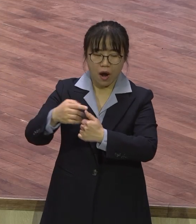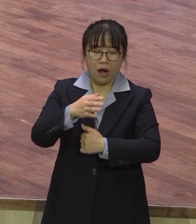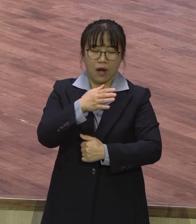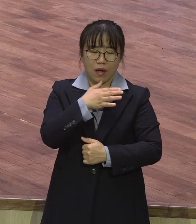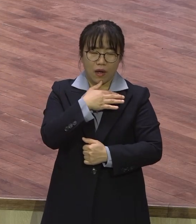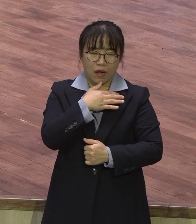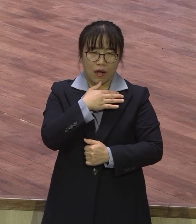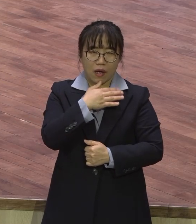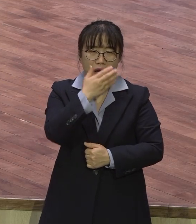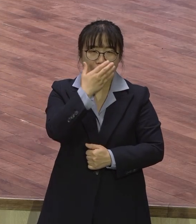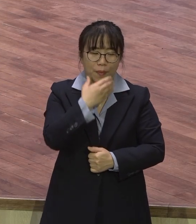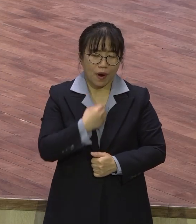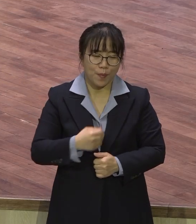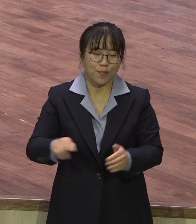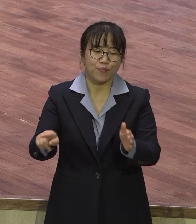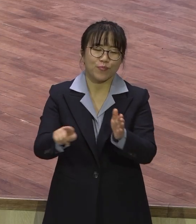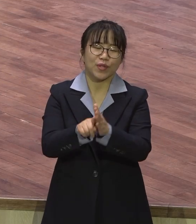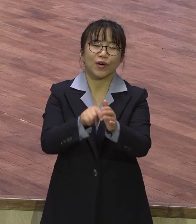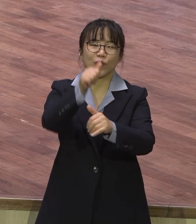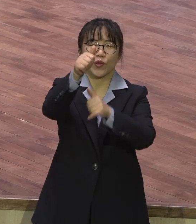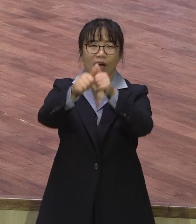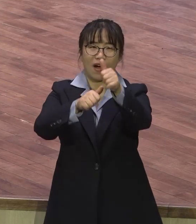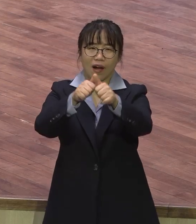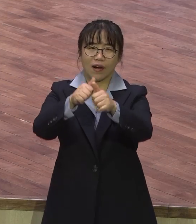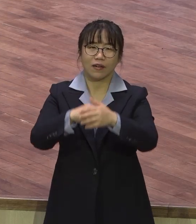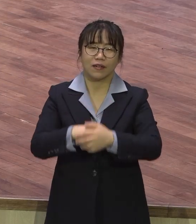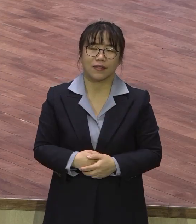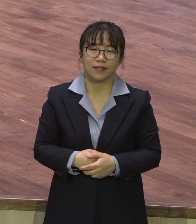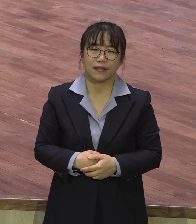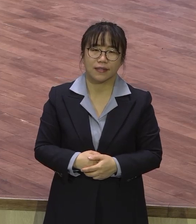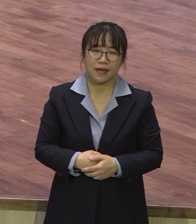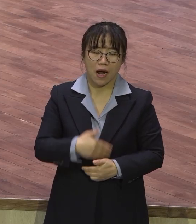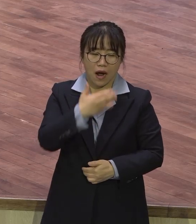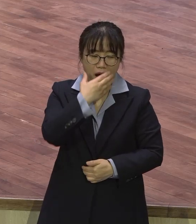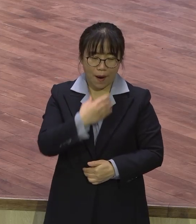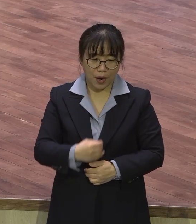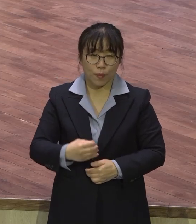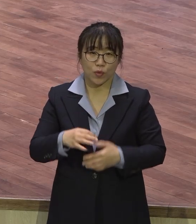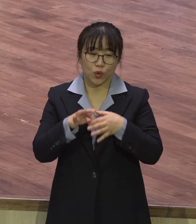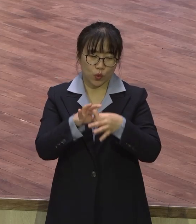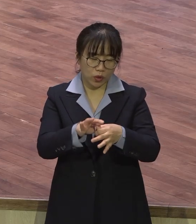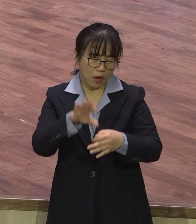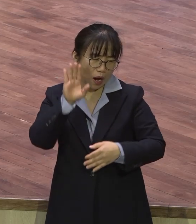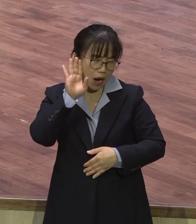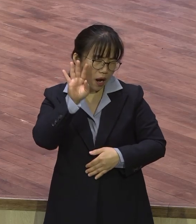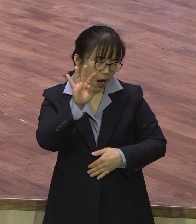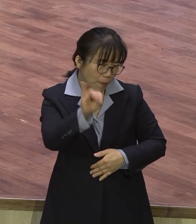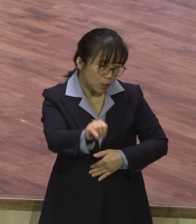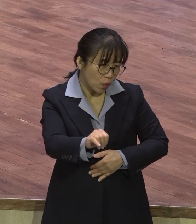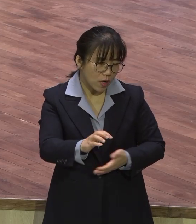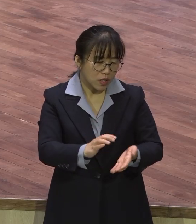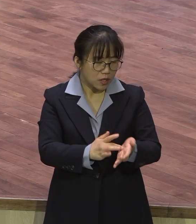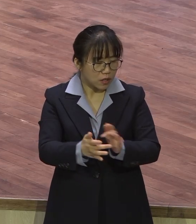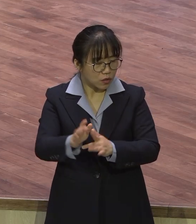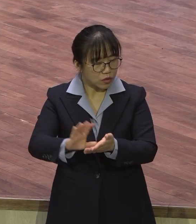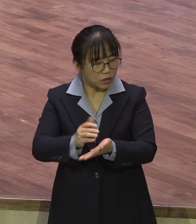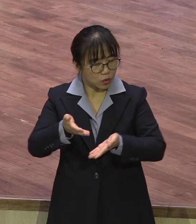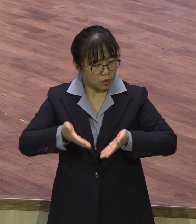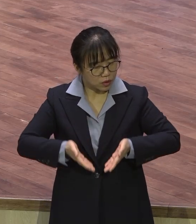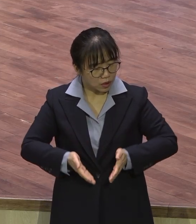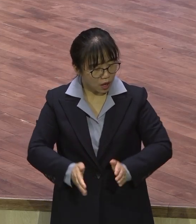아브라함의 믿음의 조상인데 아브라함 통해서 지금 그리스도가 나서서 인류를 구원해야 하나는 계획이 있는데